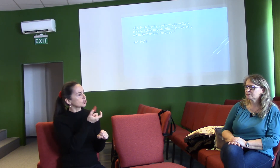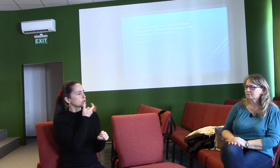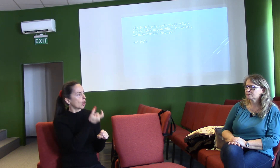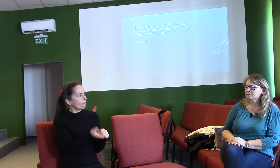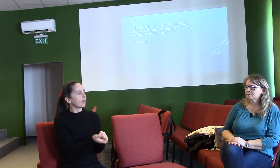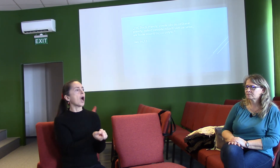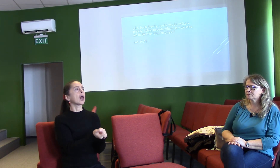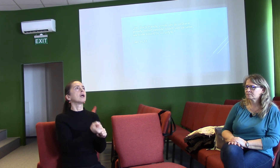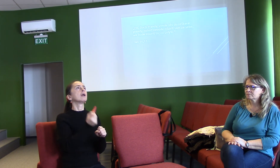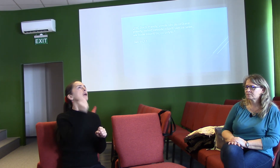a